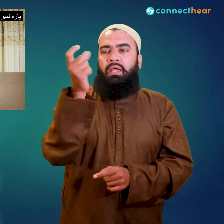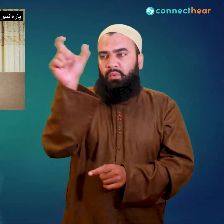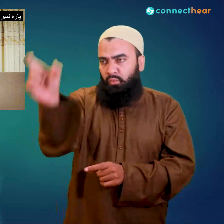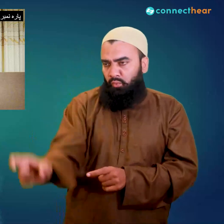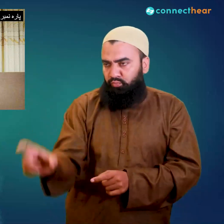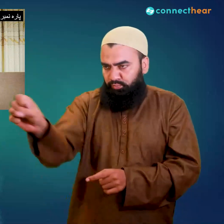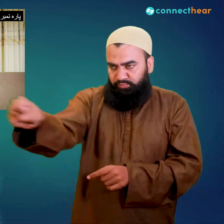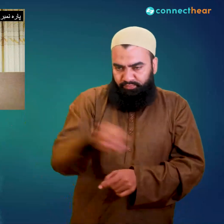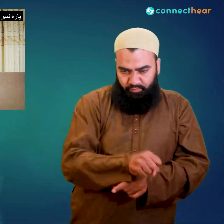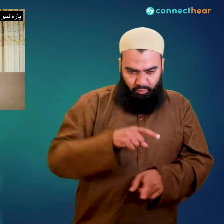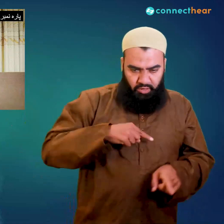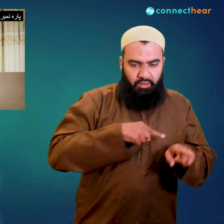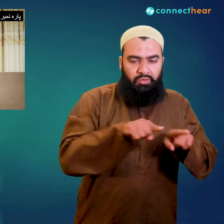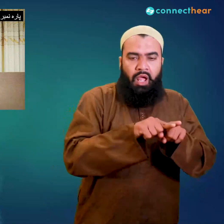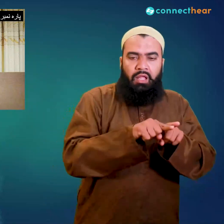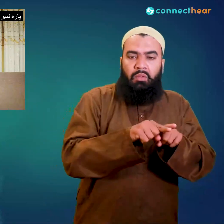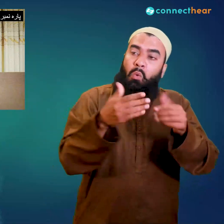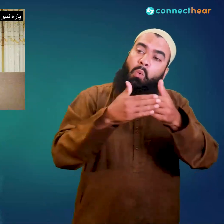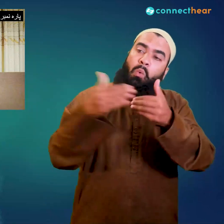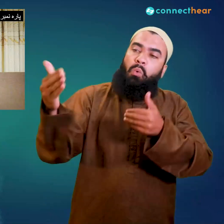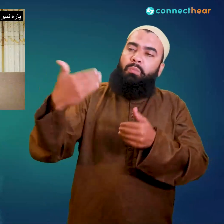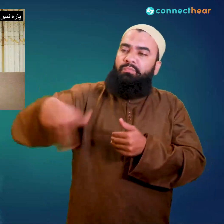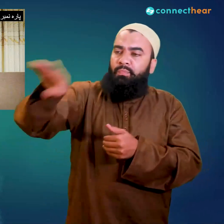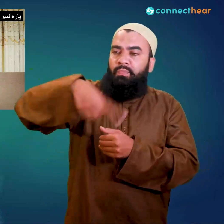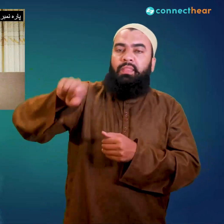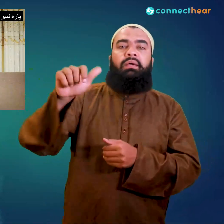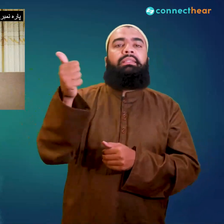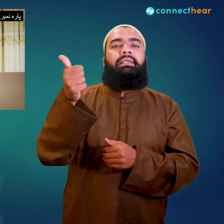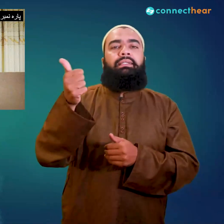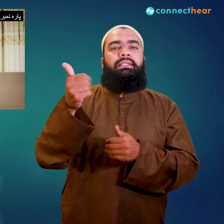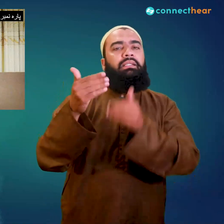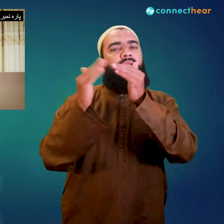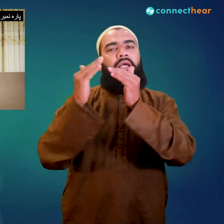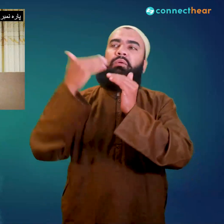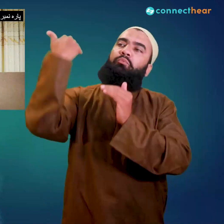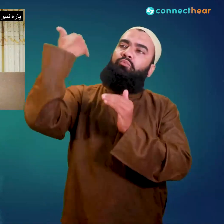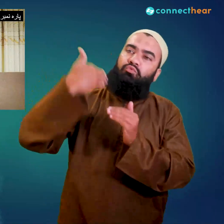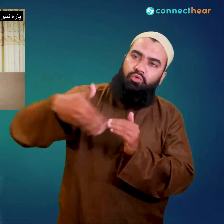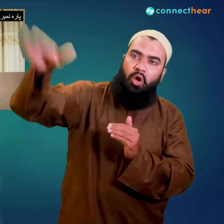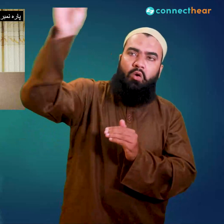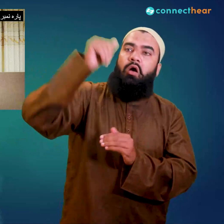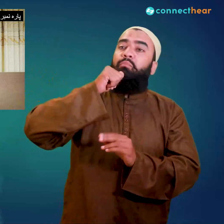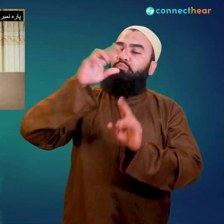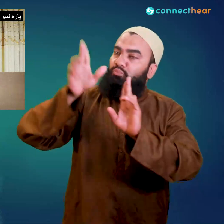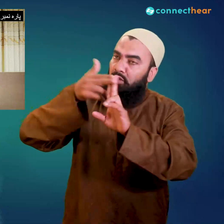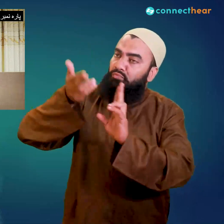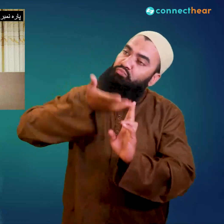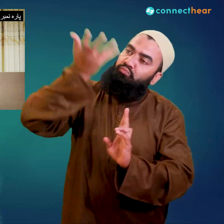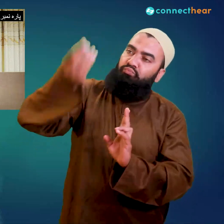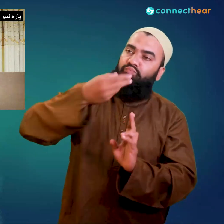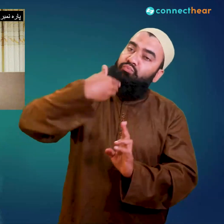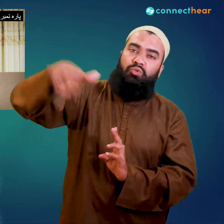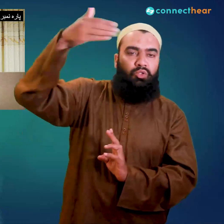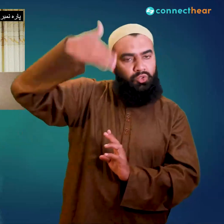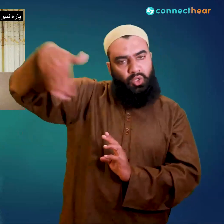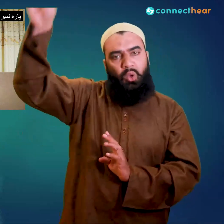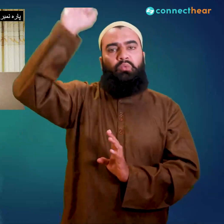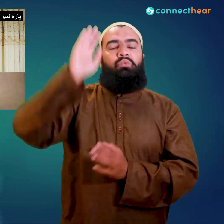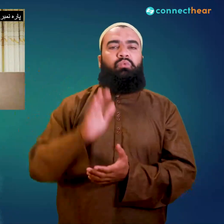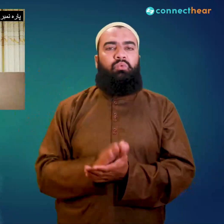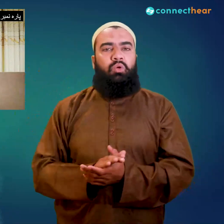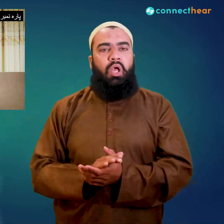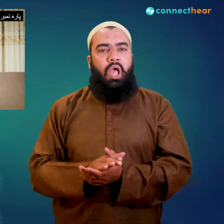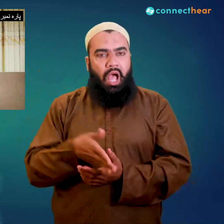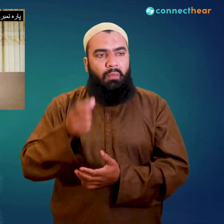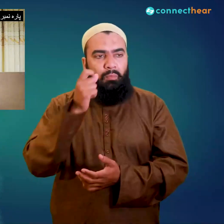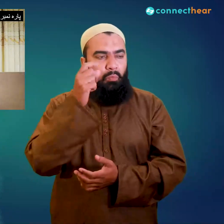بھائی اس بنیامین کے بغیر ہی واپس آ گئے اور آ کر یہ بتایا کہ بنیامین نے سامان کی کچھ چوری کی